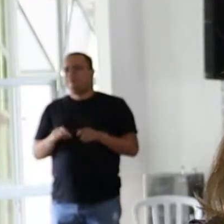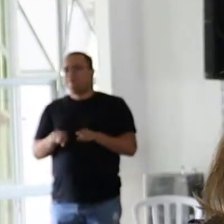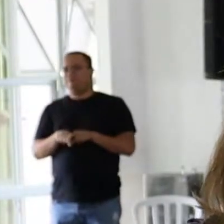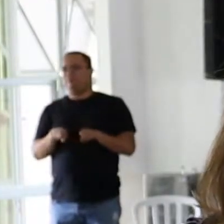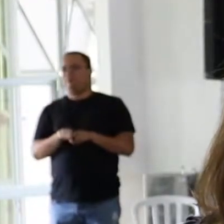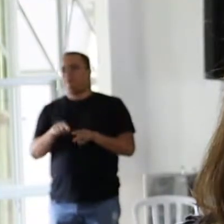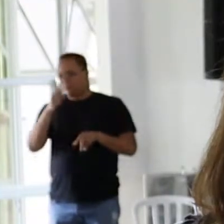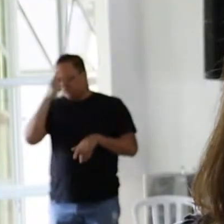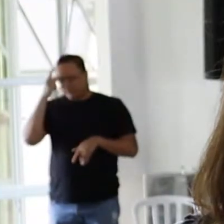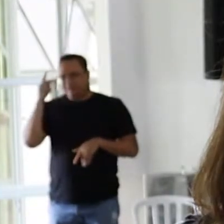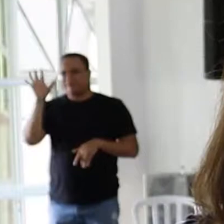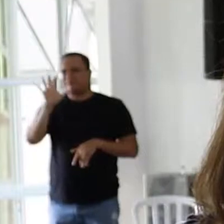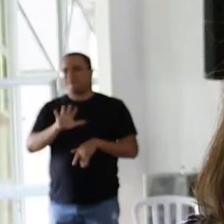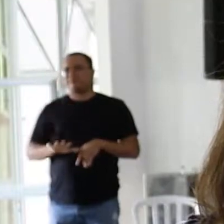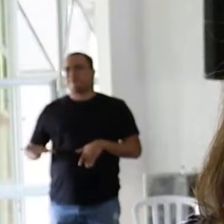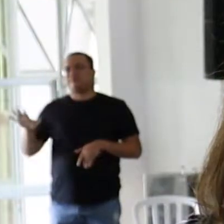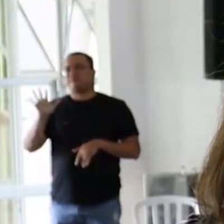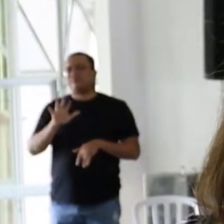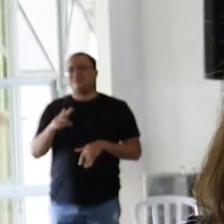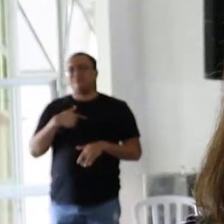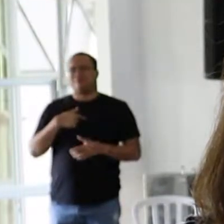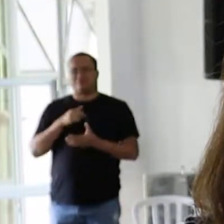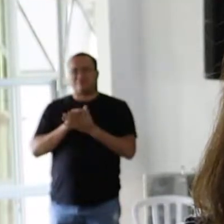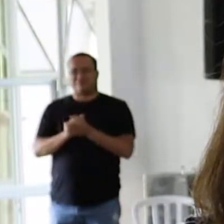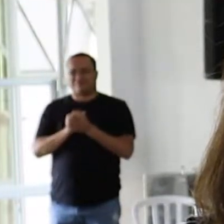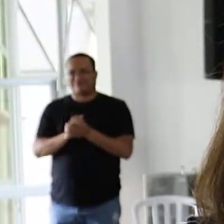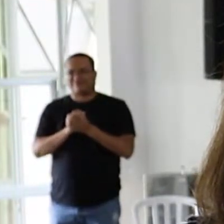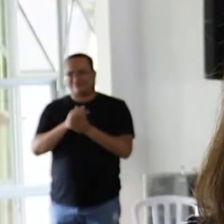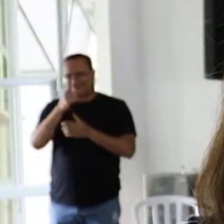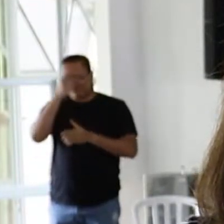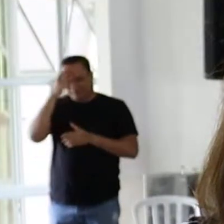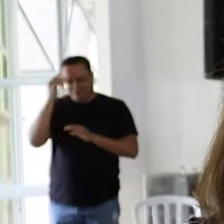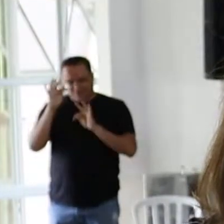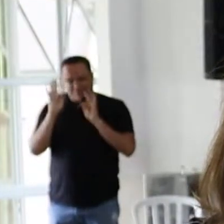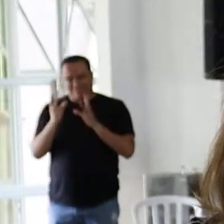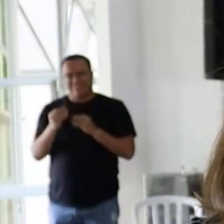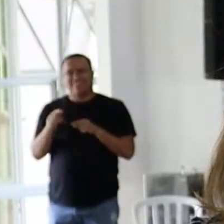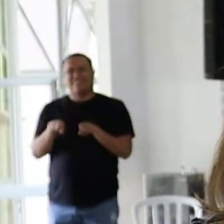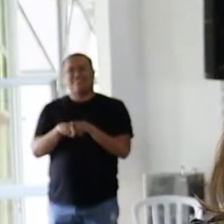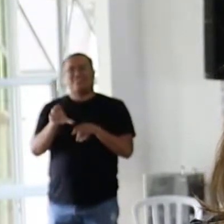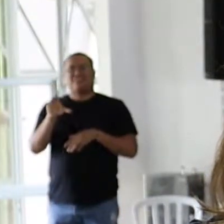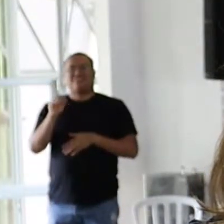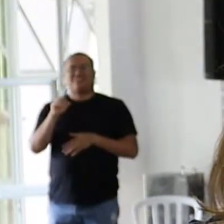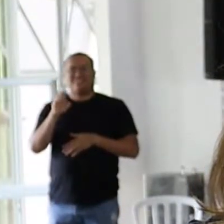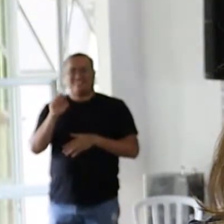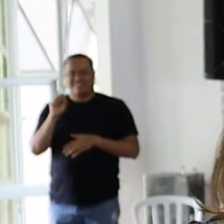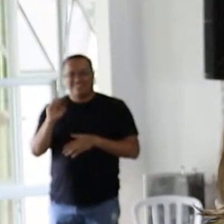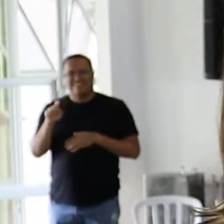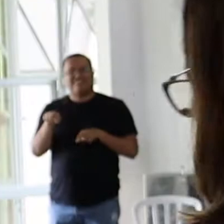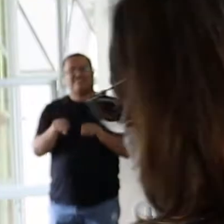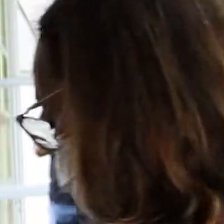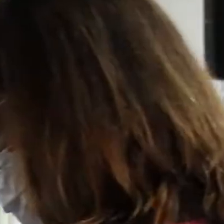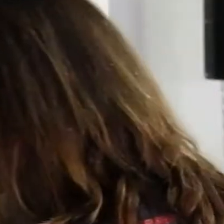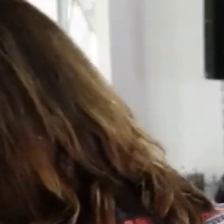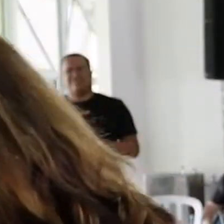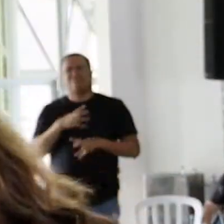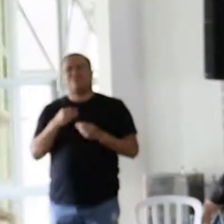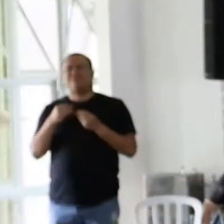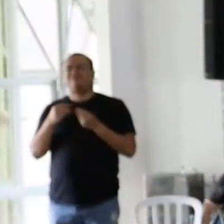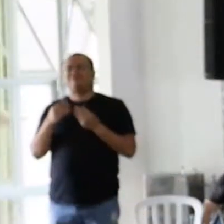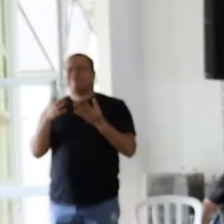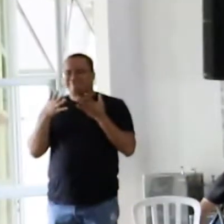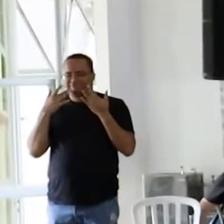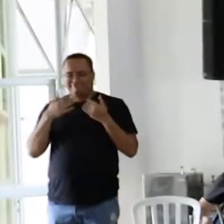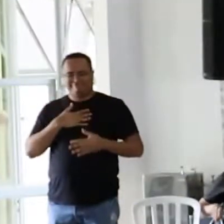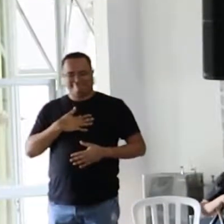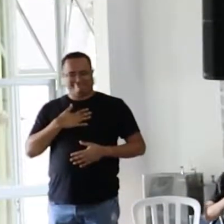comunidade em geral cumprimento a todos aí é para o codesi é uma grande satisfação e tá nesse